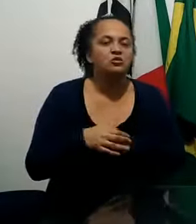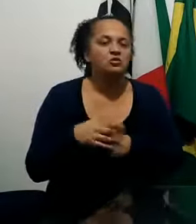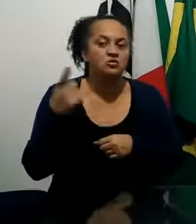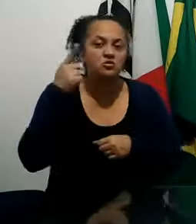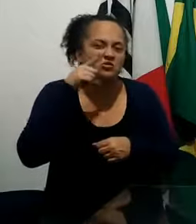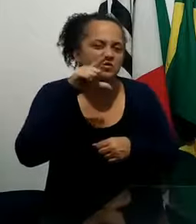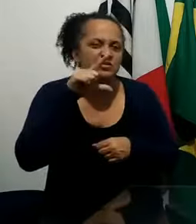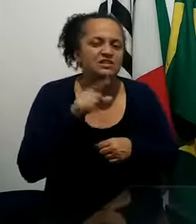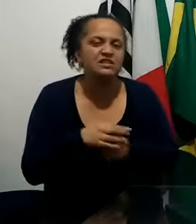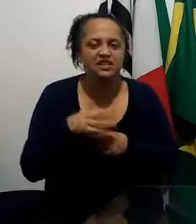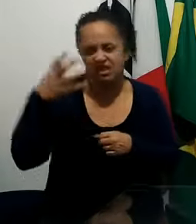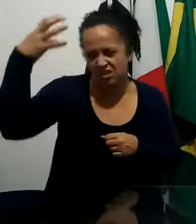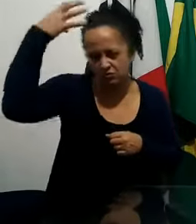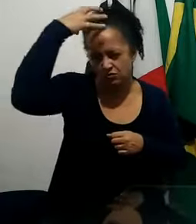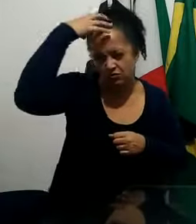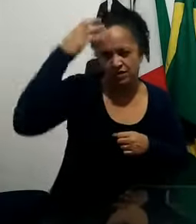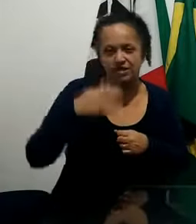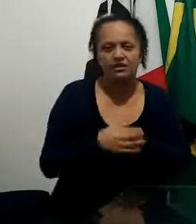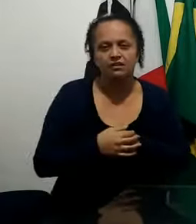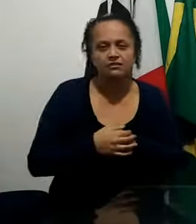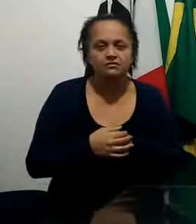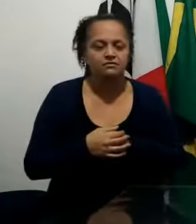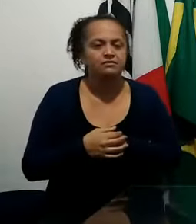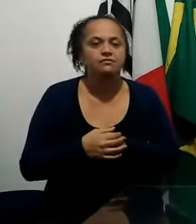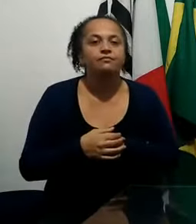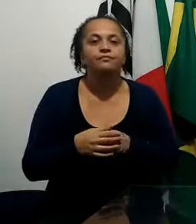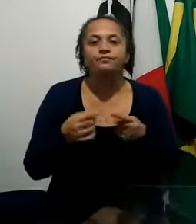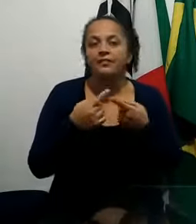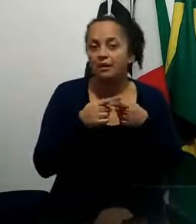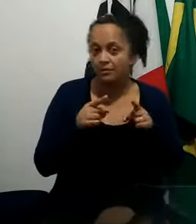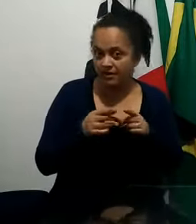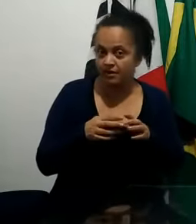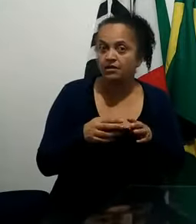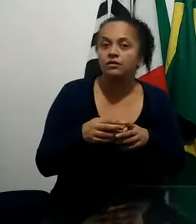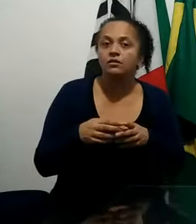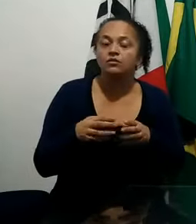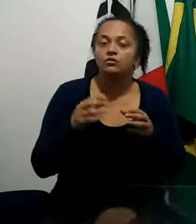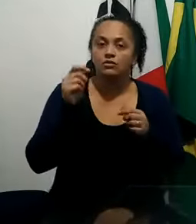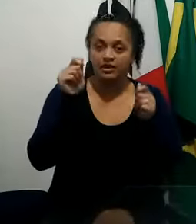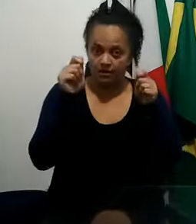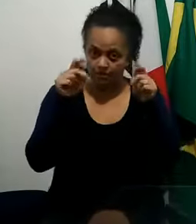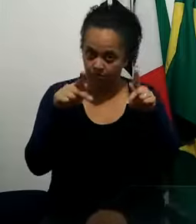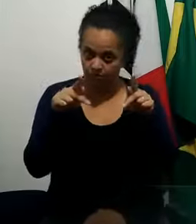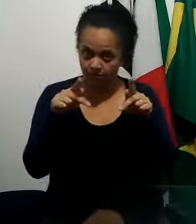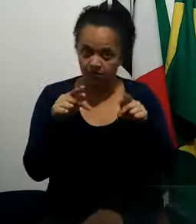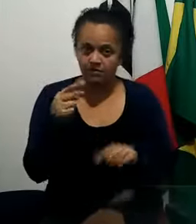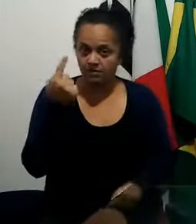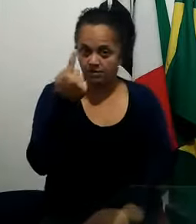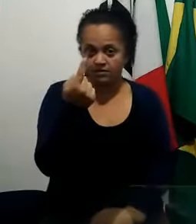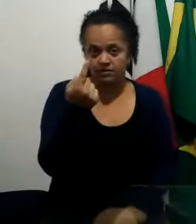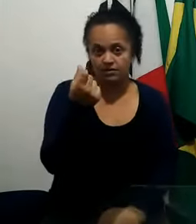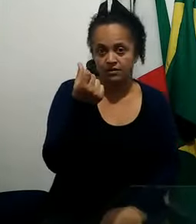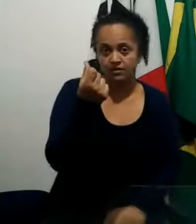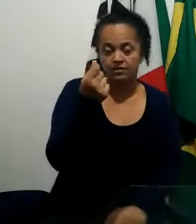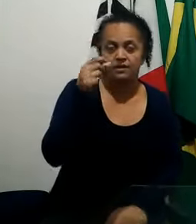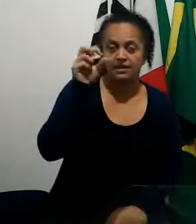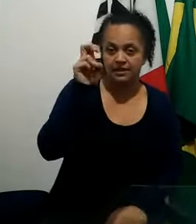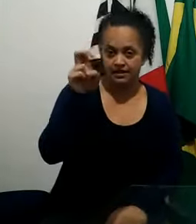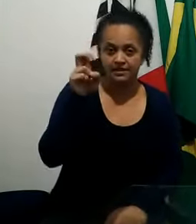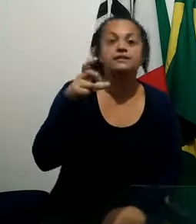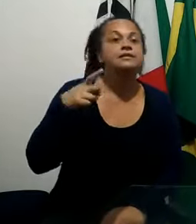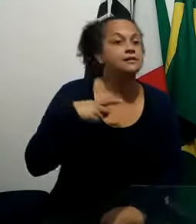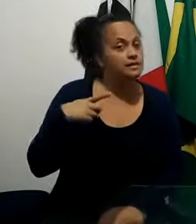batalha do Armagedon. Né? E no capítulo 15, né? Ou melhor, temos uma promessa